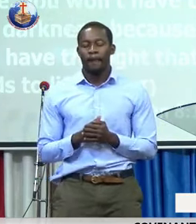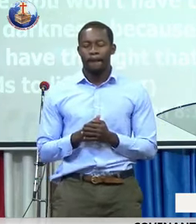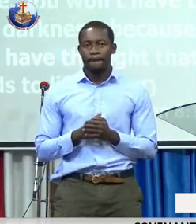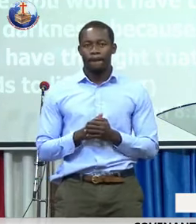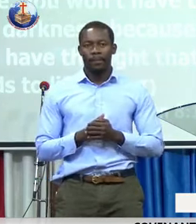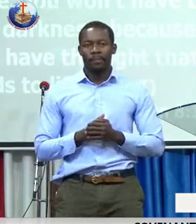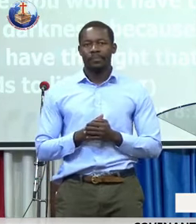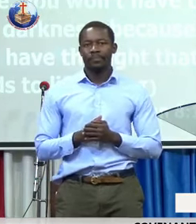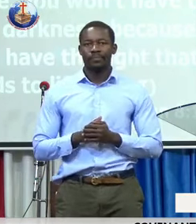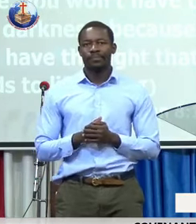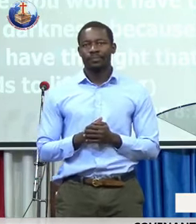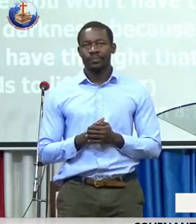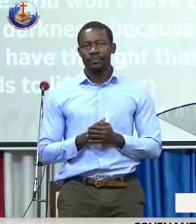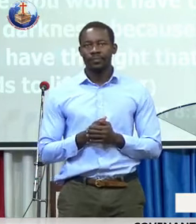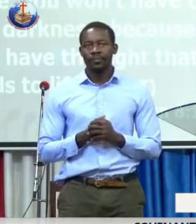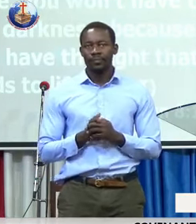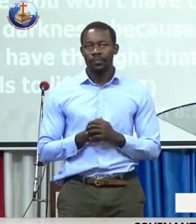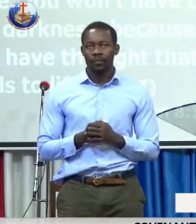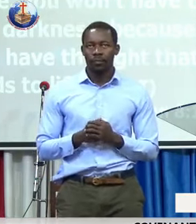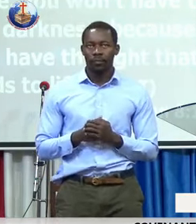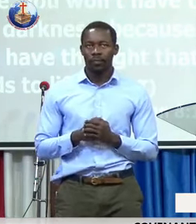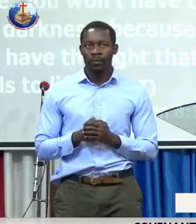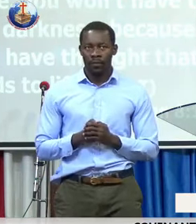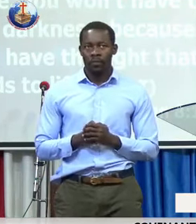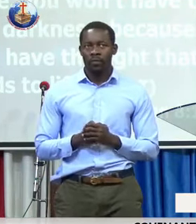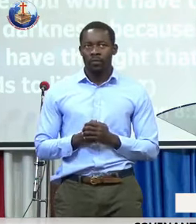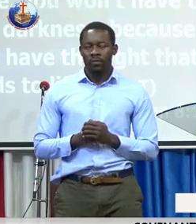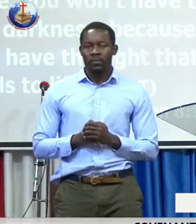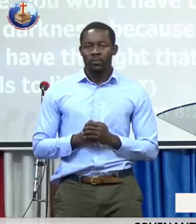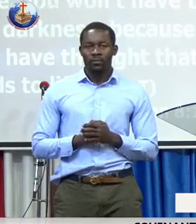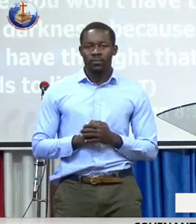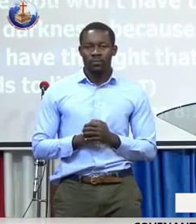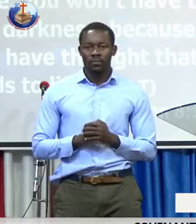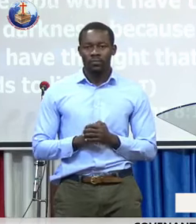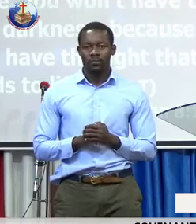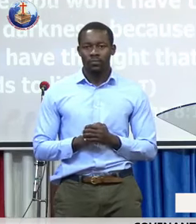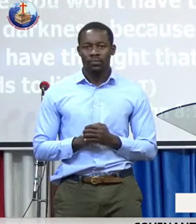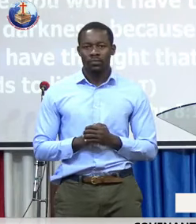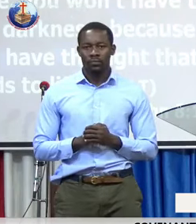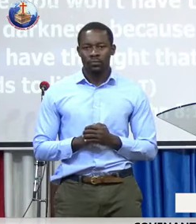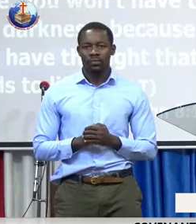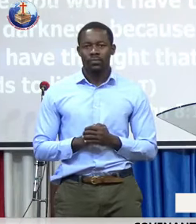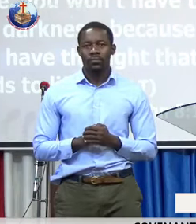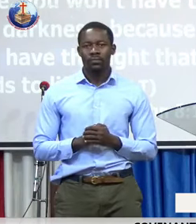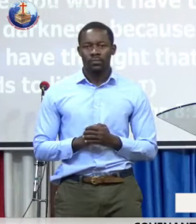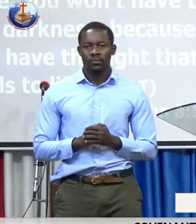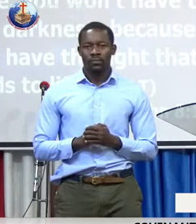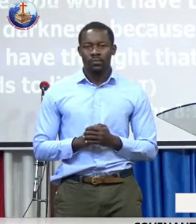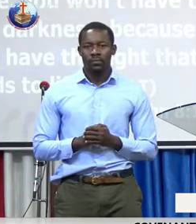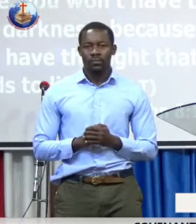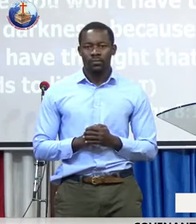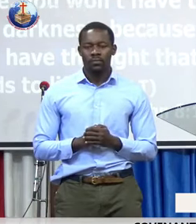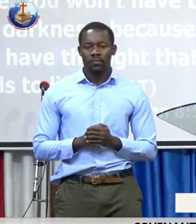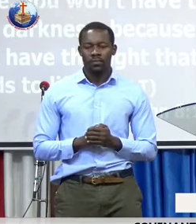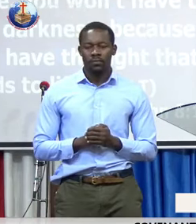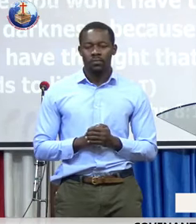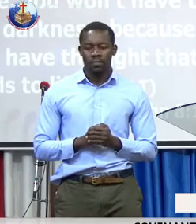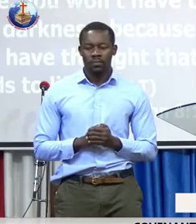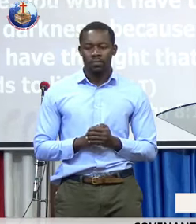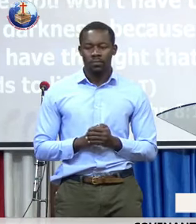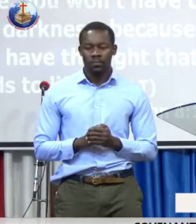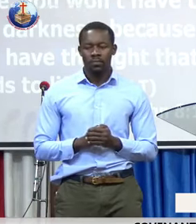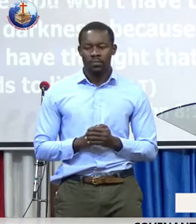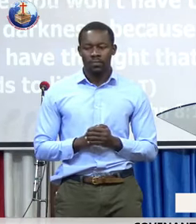Akamwambia mwanamke, wako wapi wale washtaki wako? Je, hakuna aliye kuhukumu kuwa na hatia?